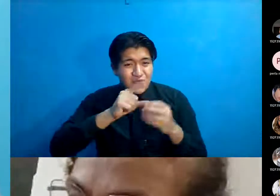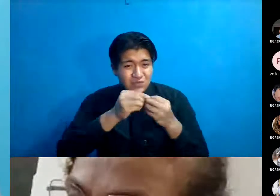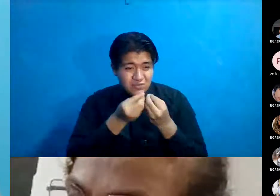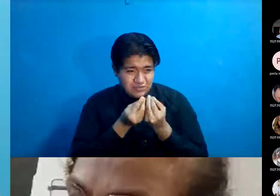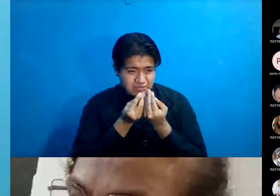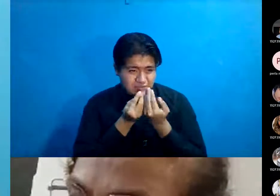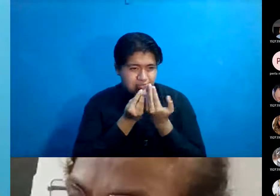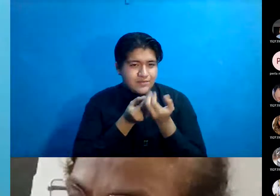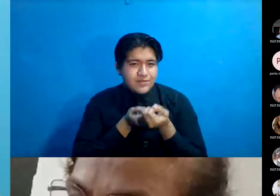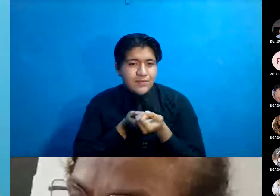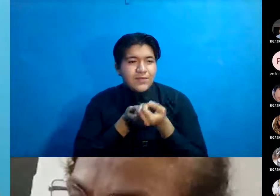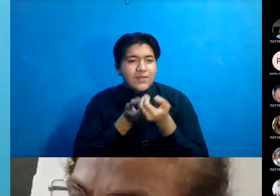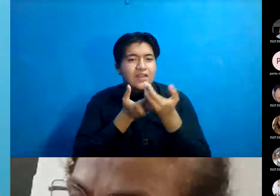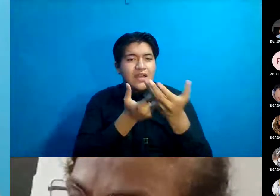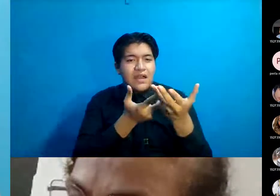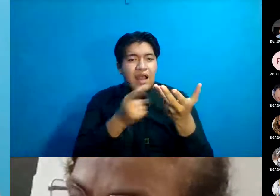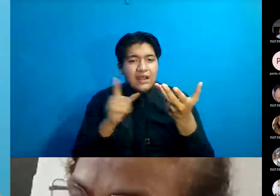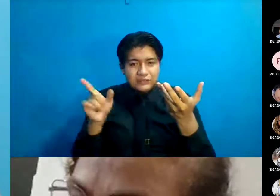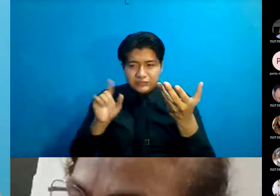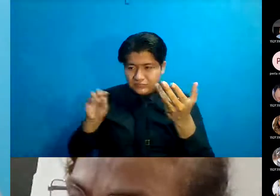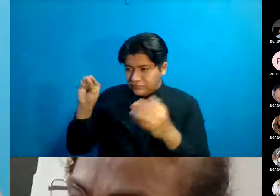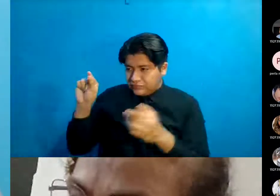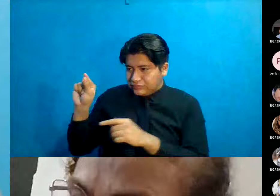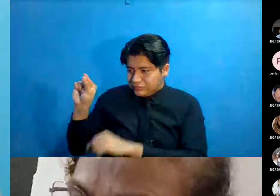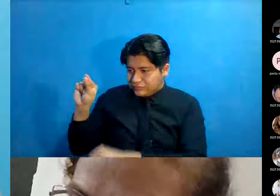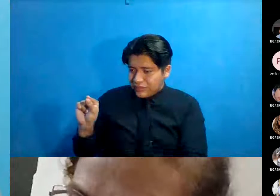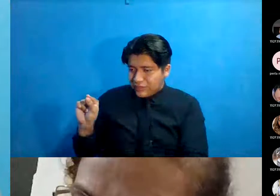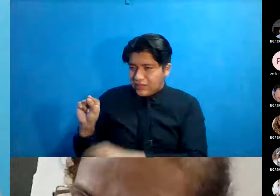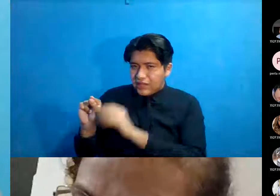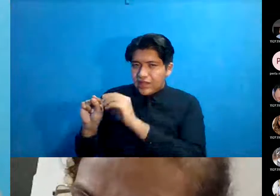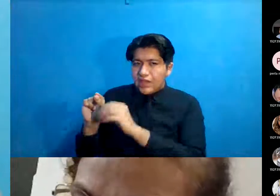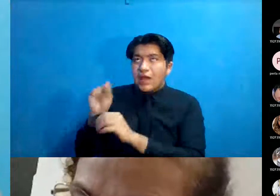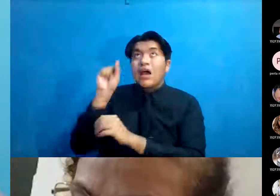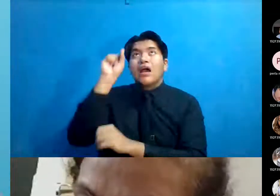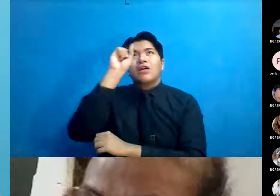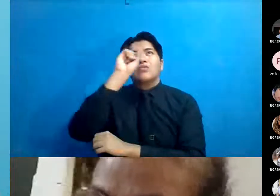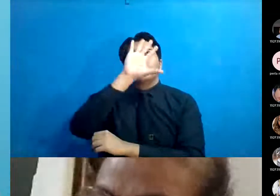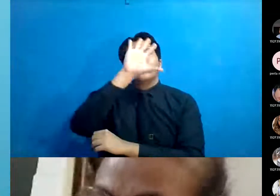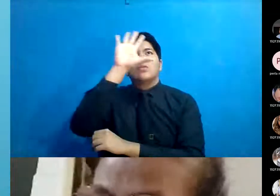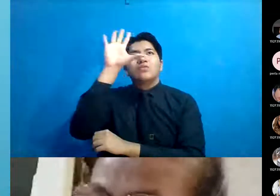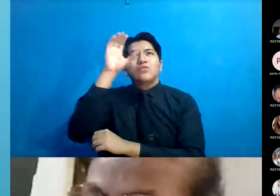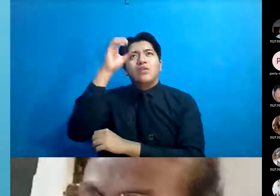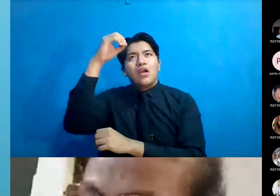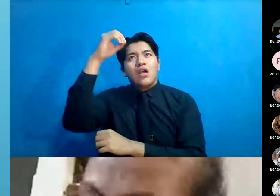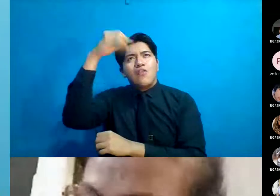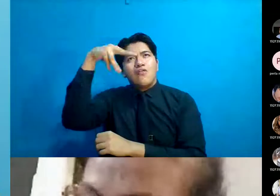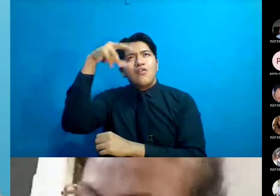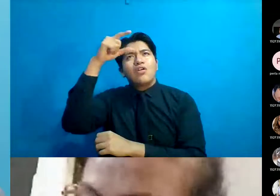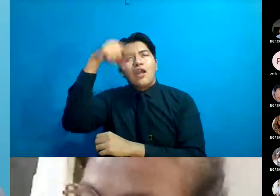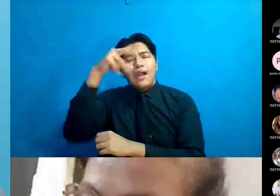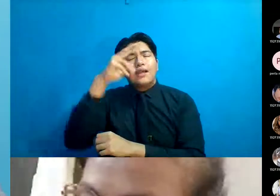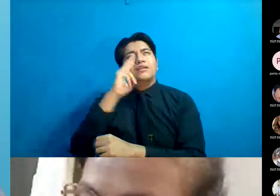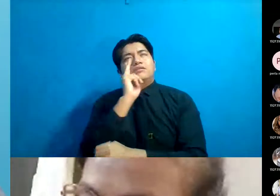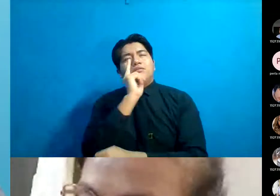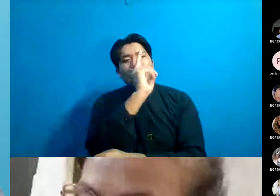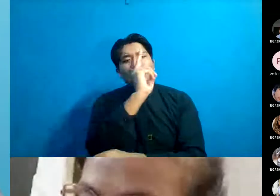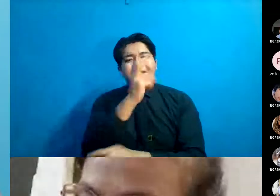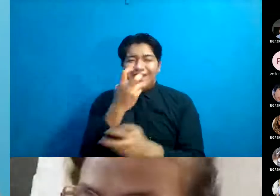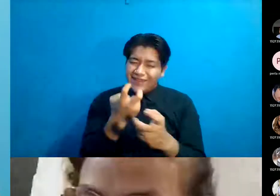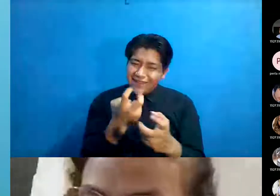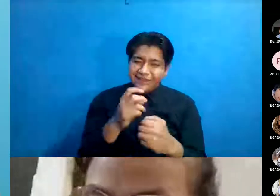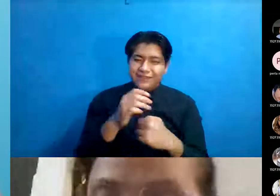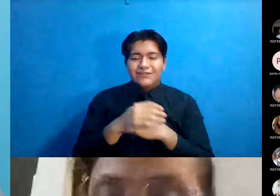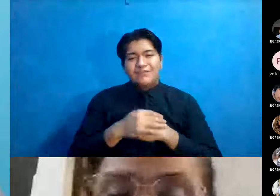del interruptor podamos ver el efecto a través de un foco, podría ser la lengua. Entonces ahí